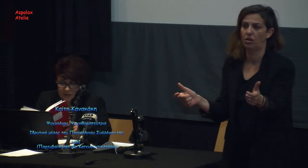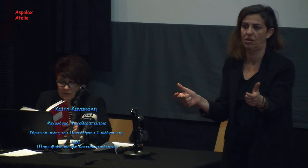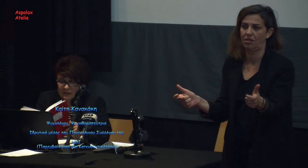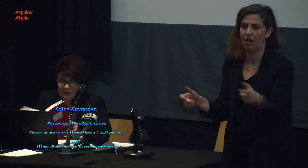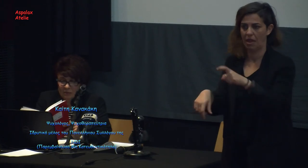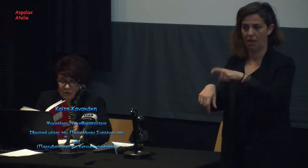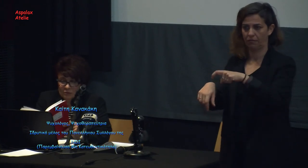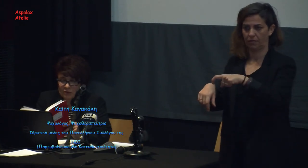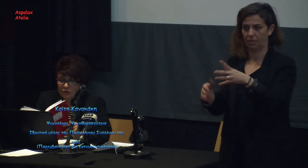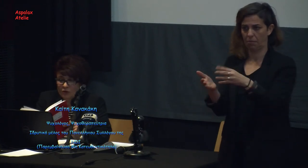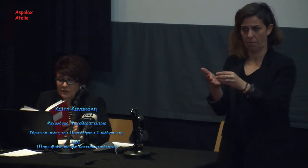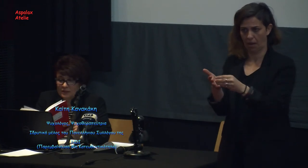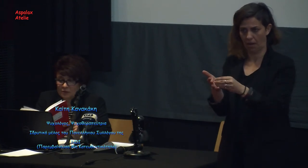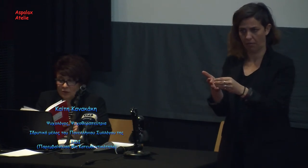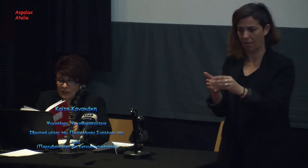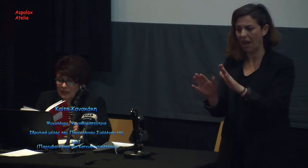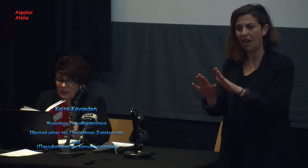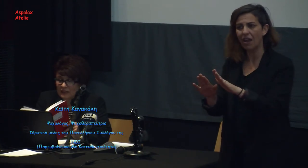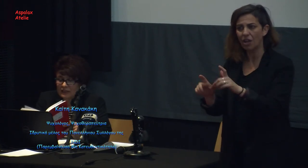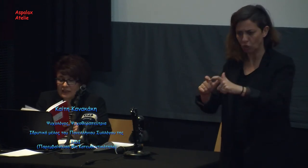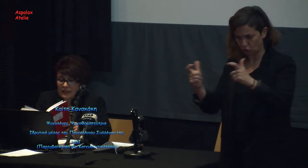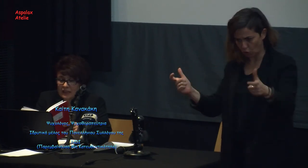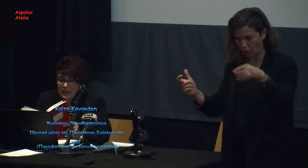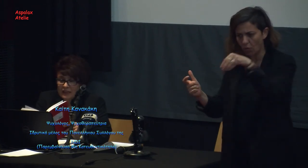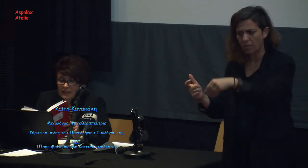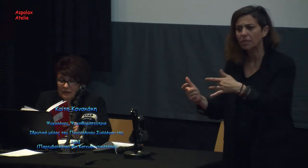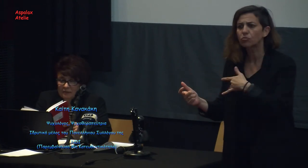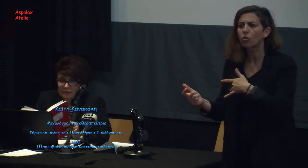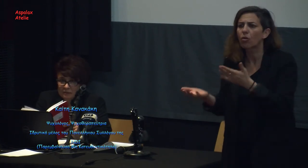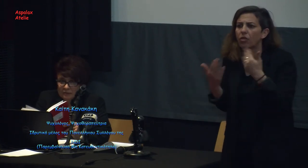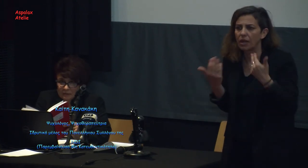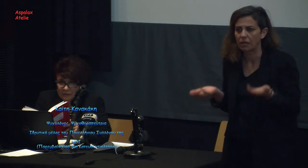στις μέρες μας δεν υπάρχουν ψυχολόγοι στα σχολεία.